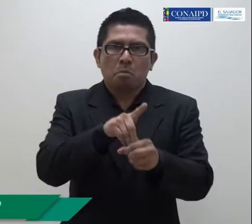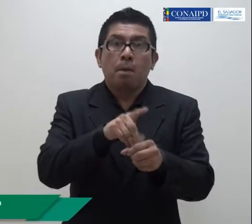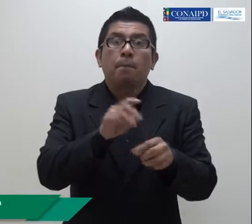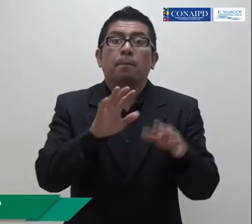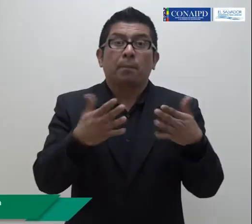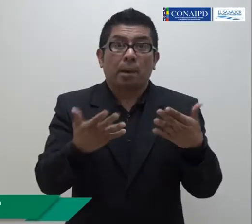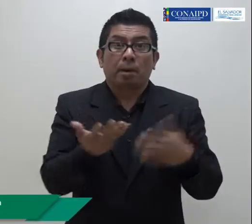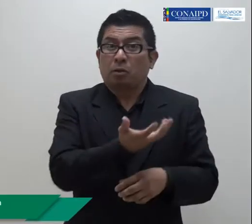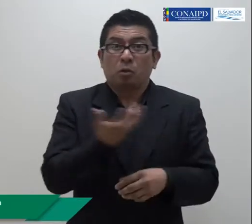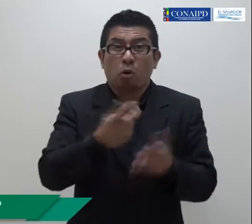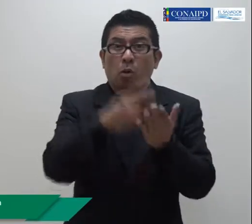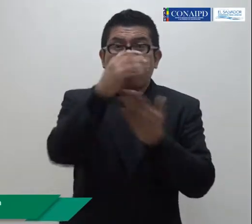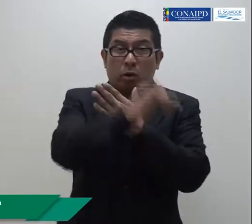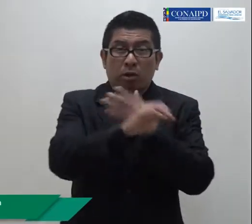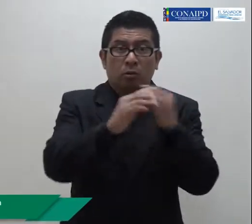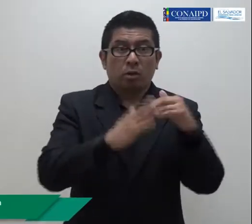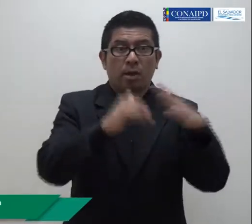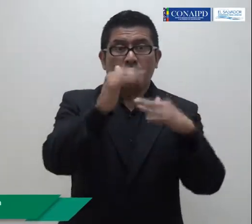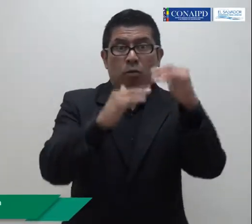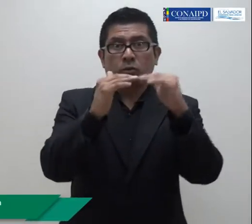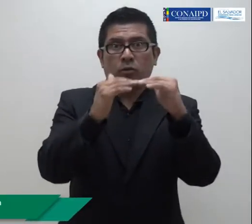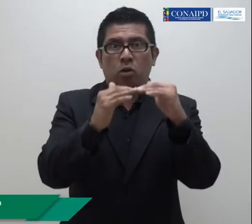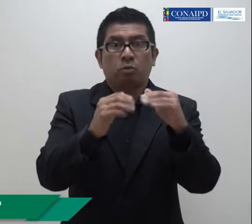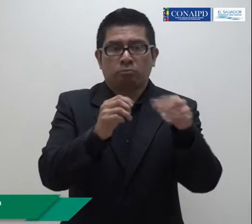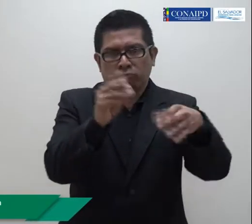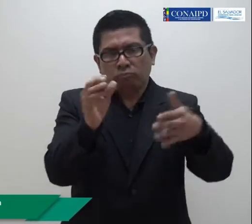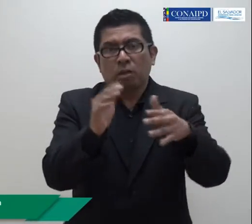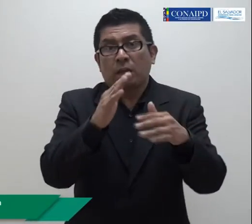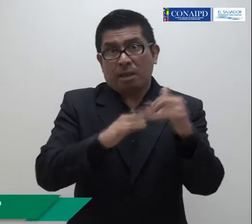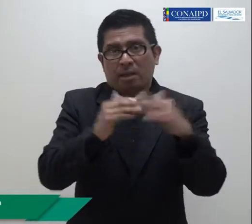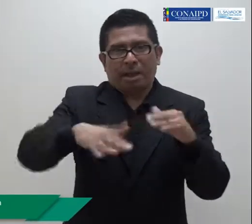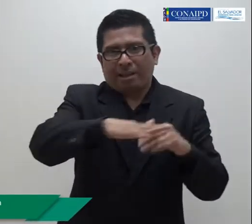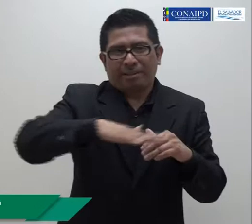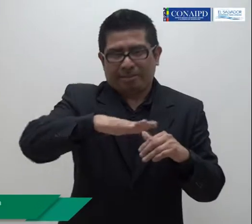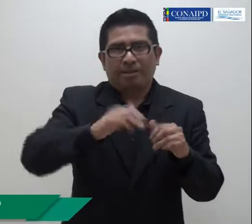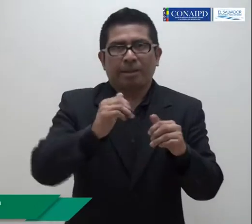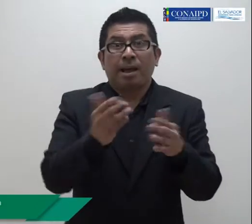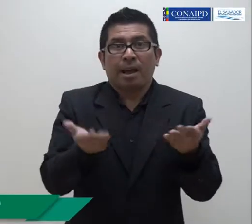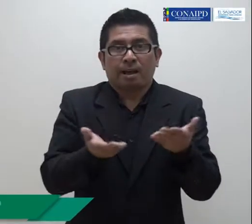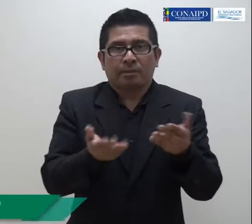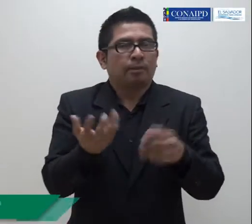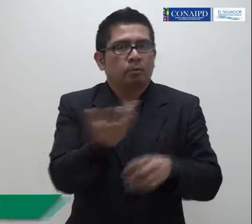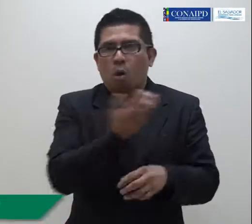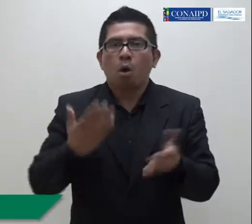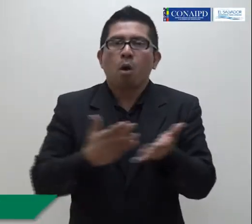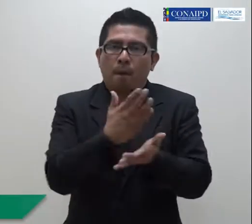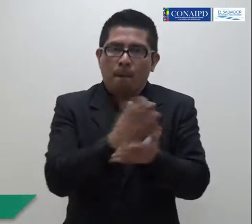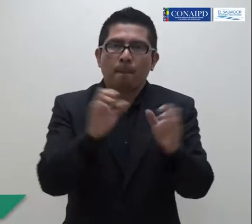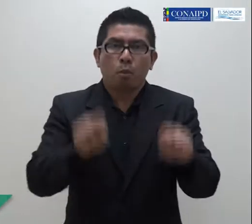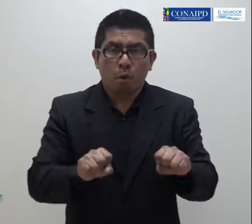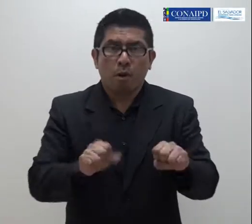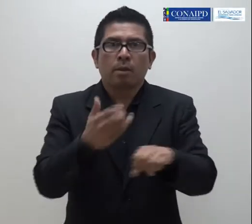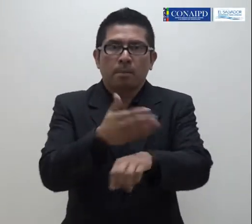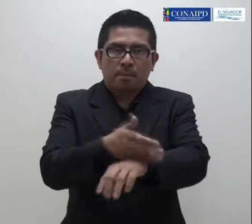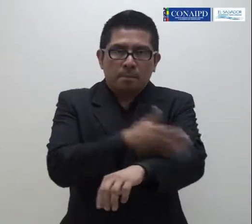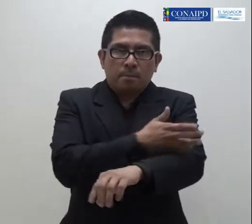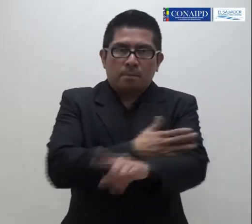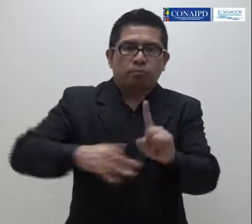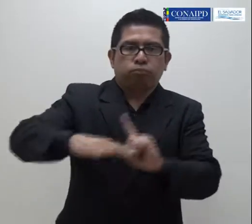diferentes proyectos urbanísticos y arquitectónicos sean accesibles para todas las personas, a fin de que se generen las condiciones favorables y de